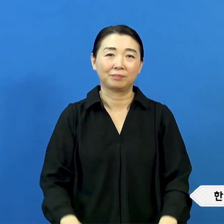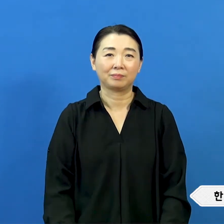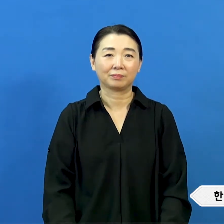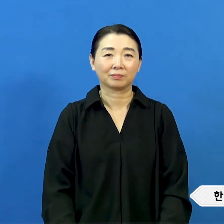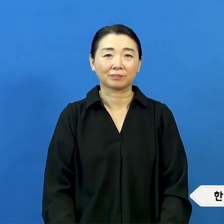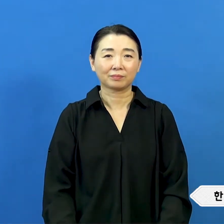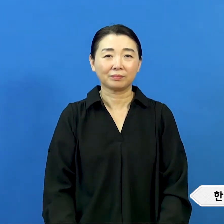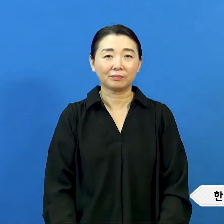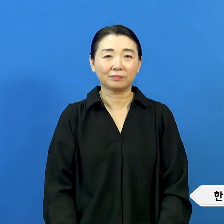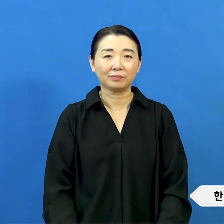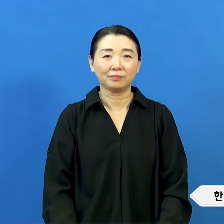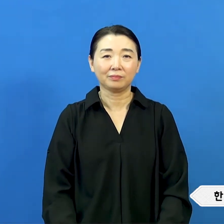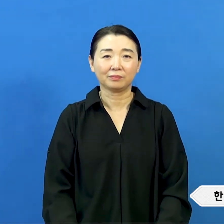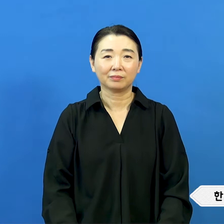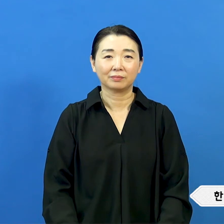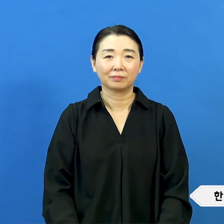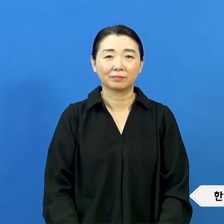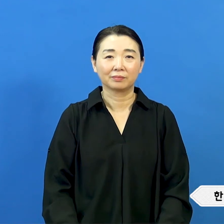아니겠느냐 하는 말씀입니다.